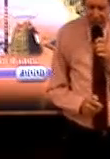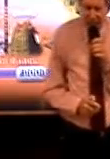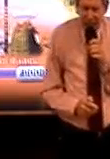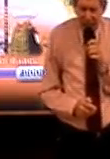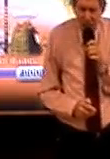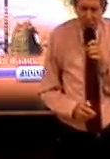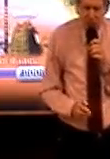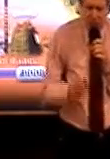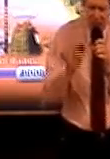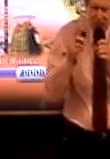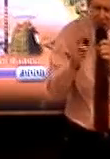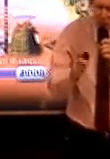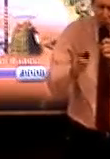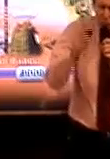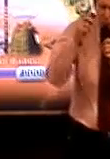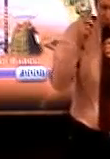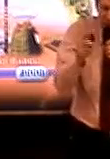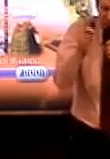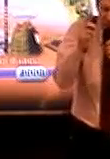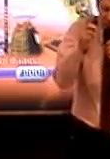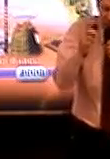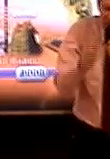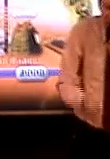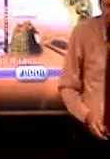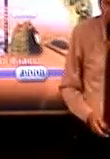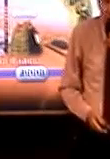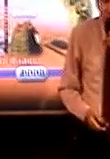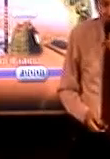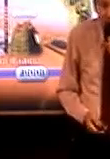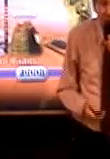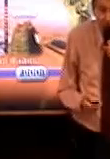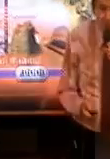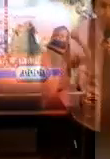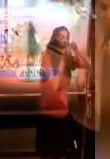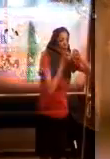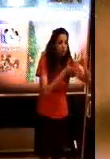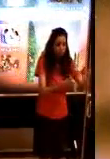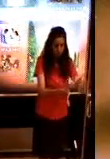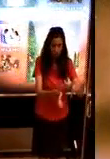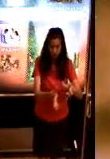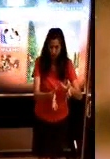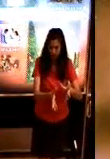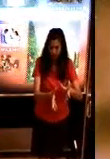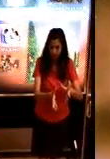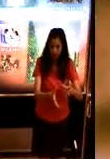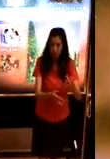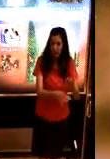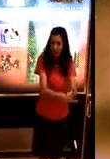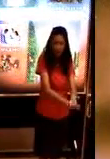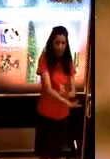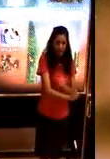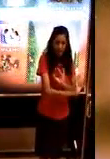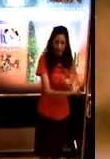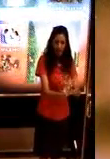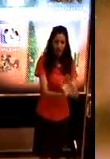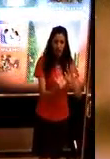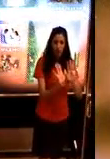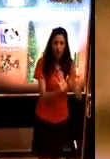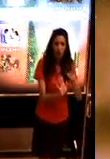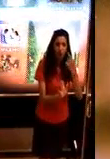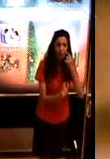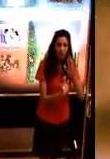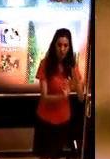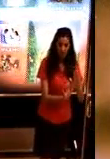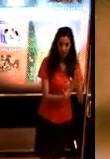hasta que hayamos sellado en sus frentes a los siervos de quién? A los siervos de nuestro Dios. La